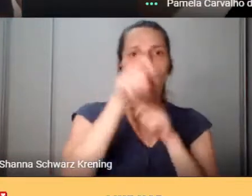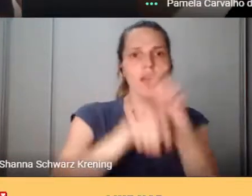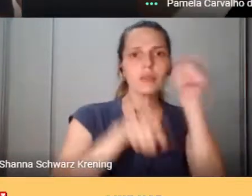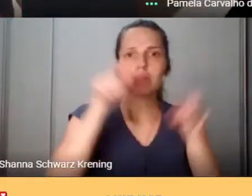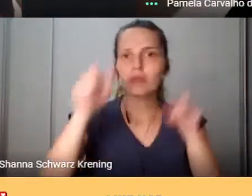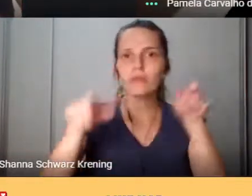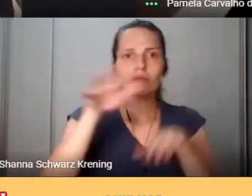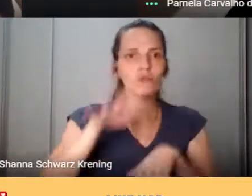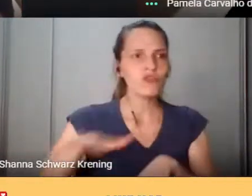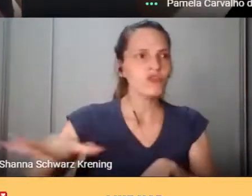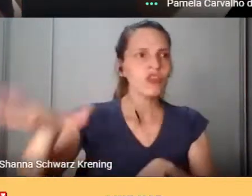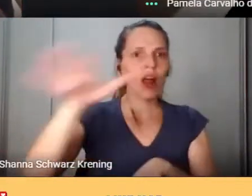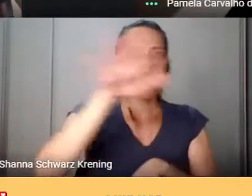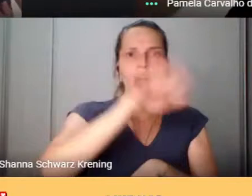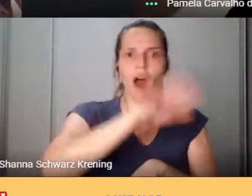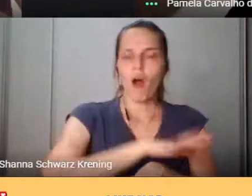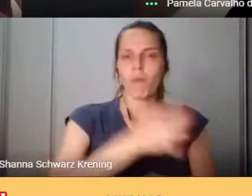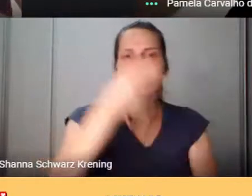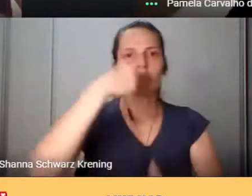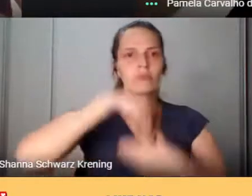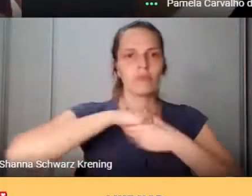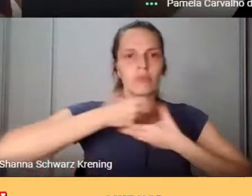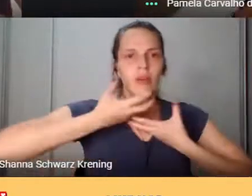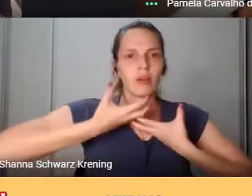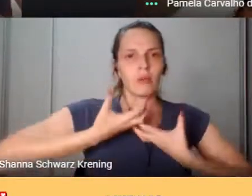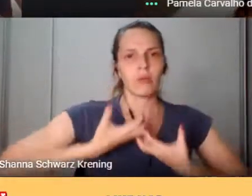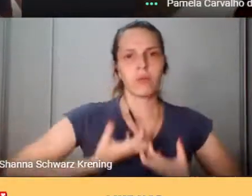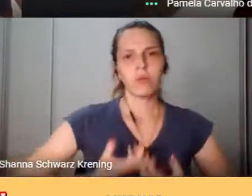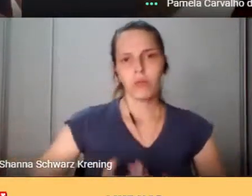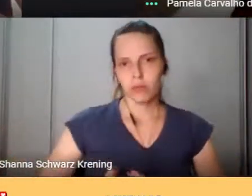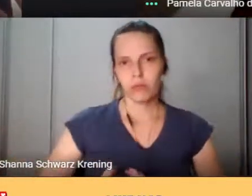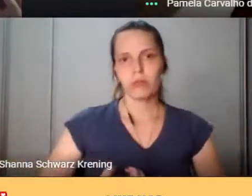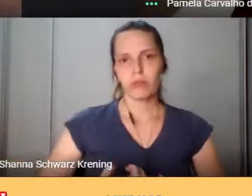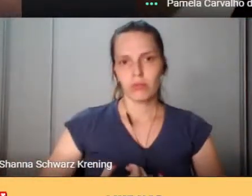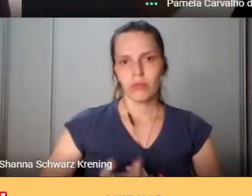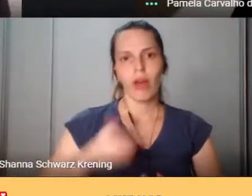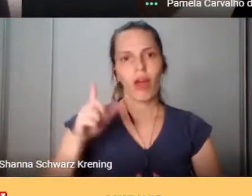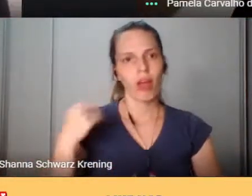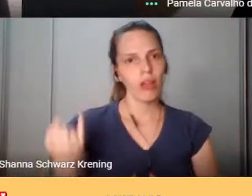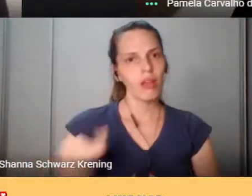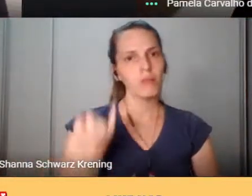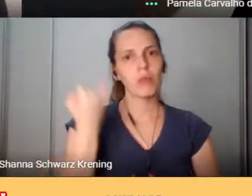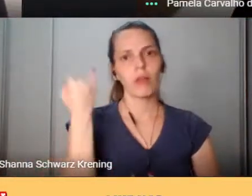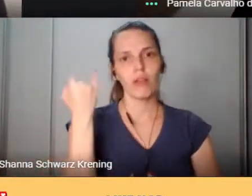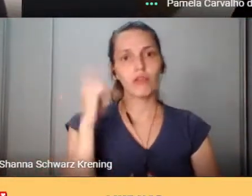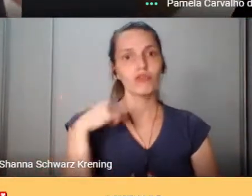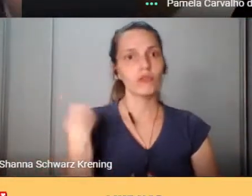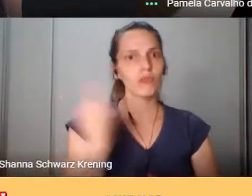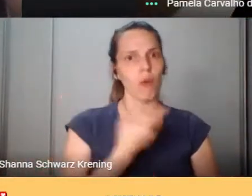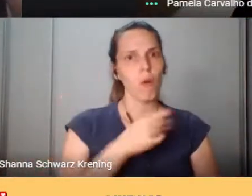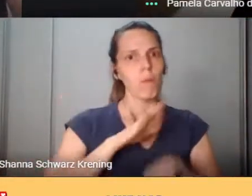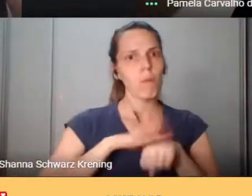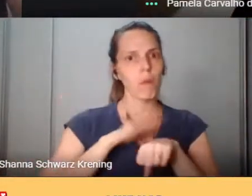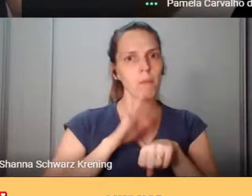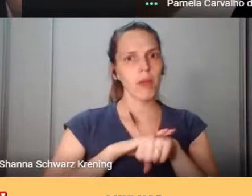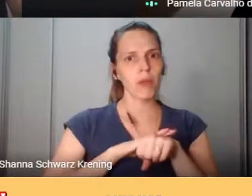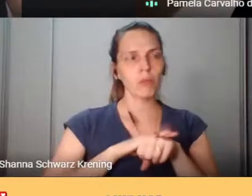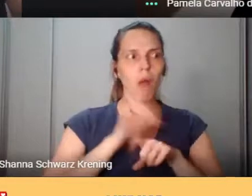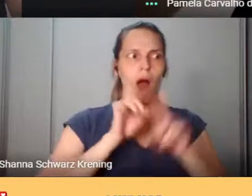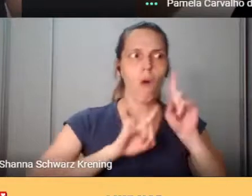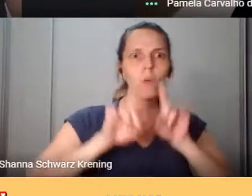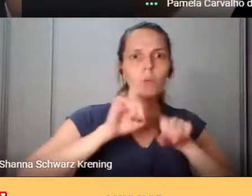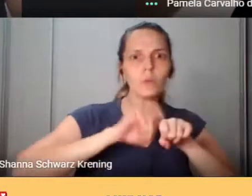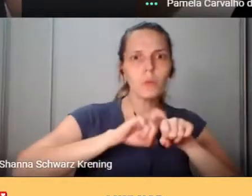geral, cansadas, né, e o quanto é importante a gente poder parar em alguns momentos